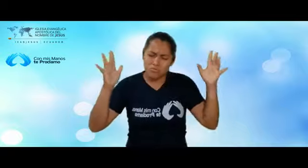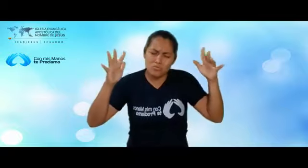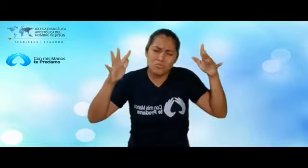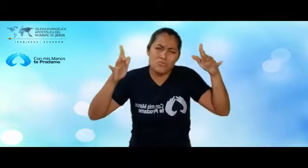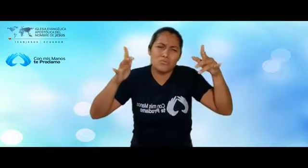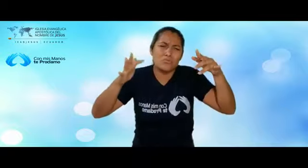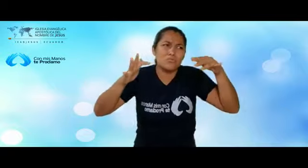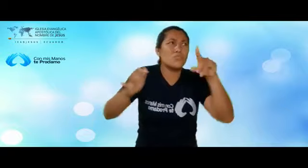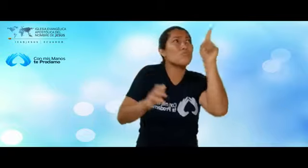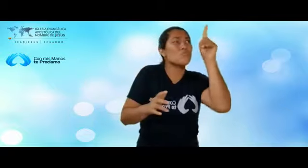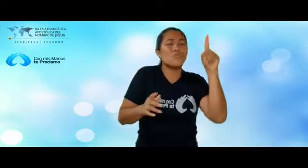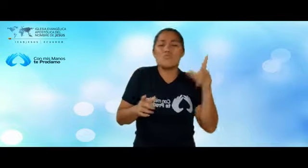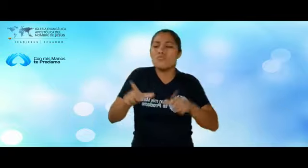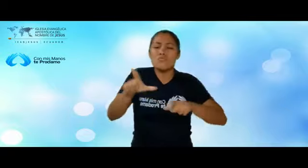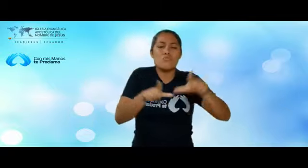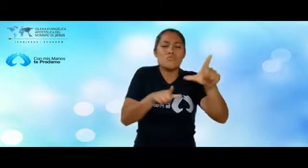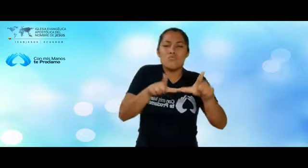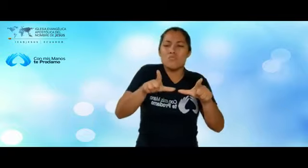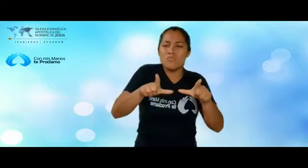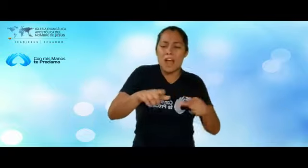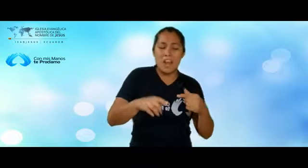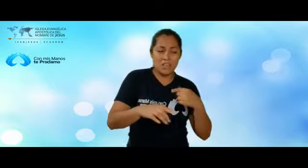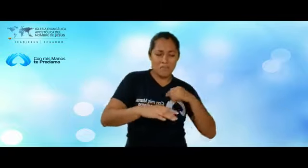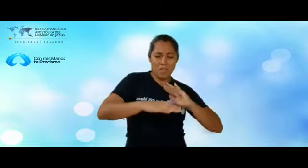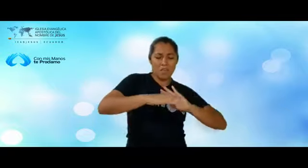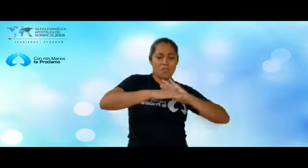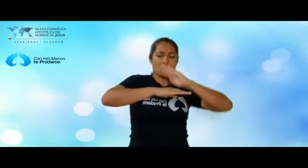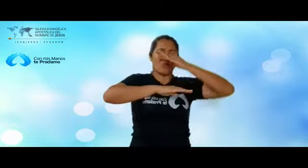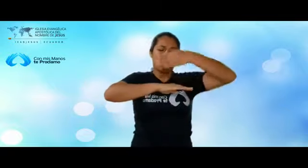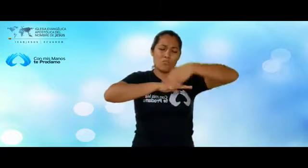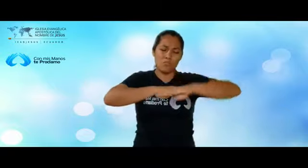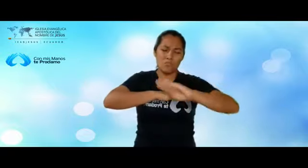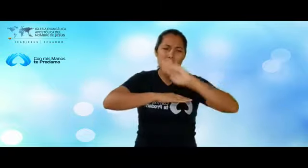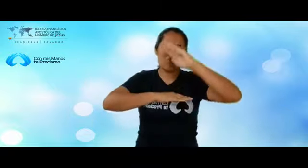alba y habitar en el extremo del mar,